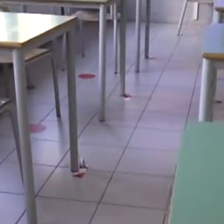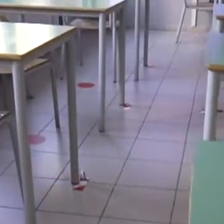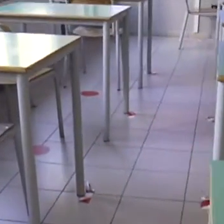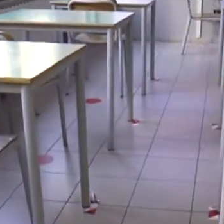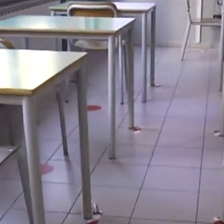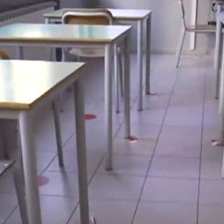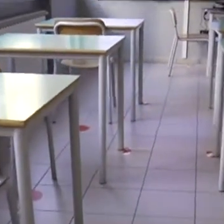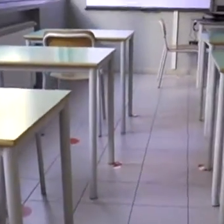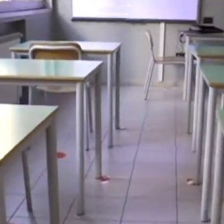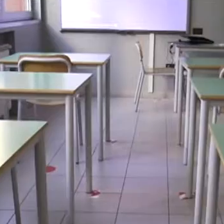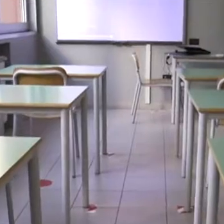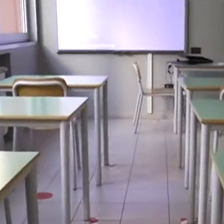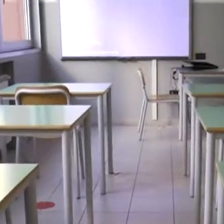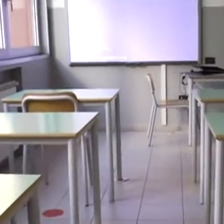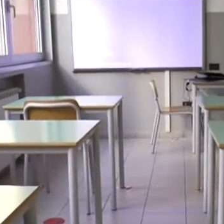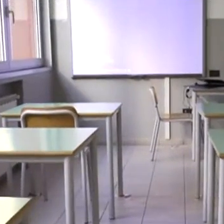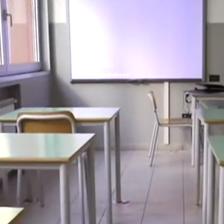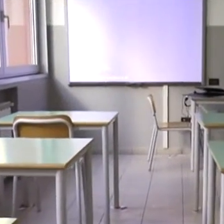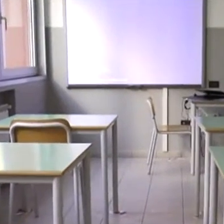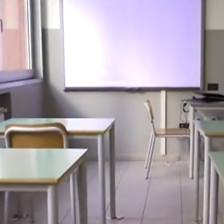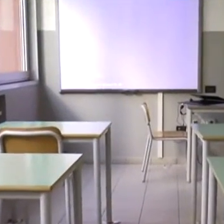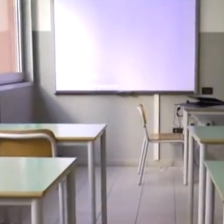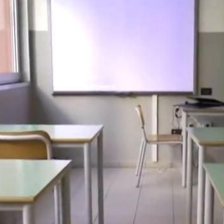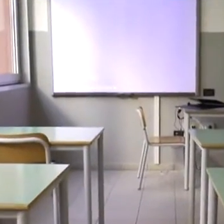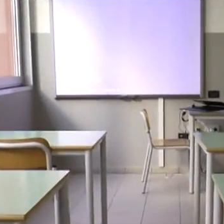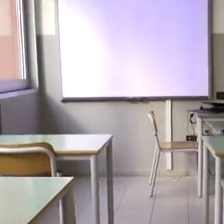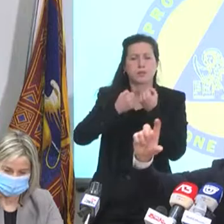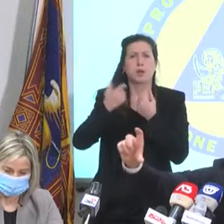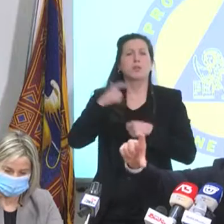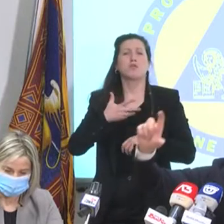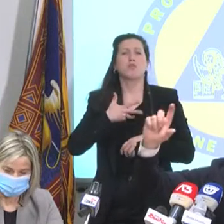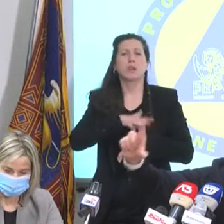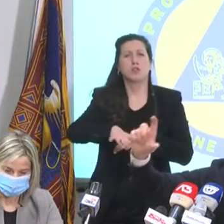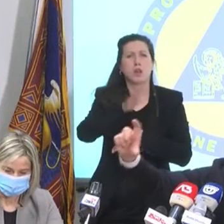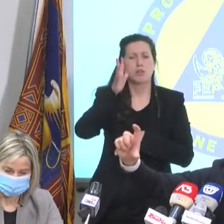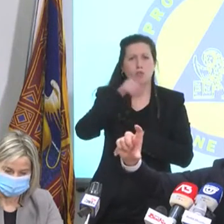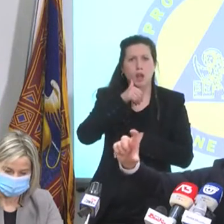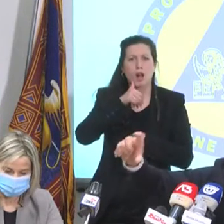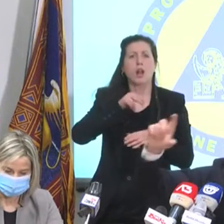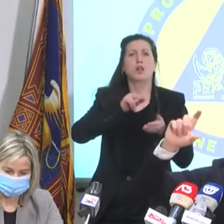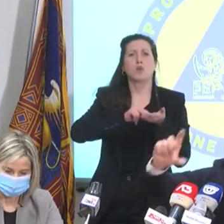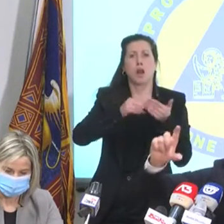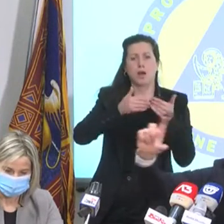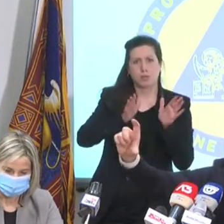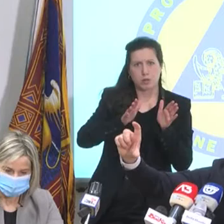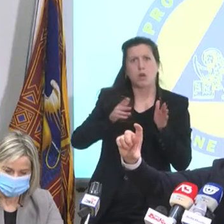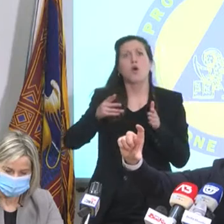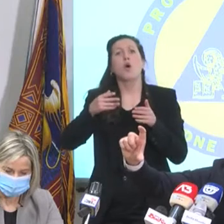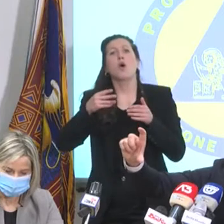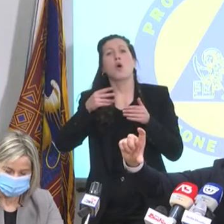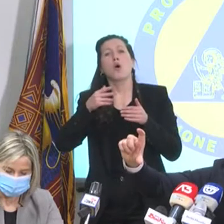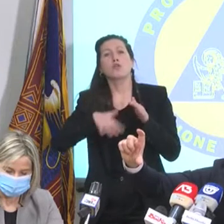superiori la zona arancione prevede la chiusura delle scuole superiori la zona rossa prevede la chiusura scuole superiori e della seconda e terza